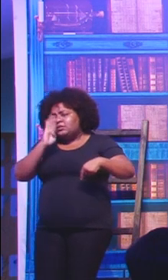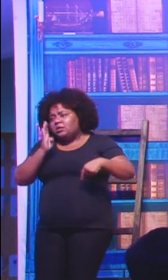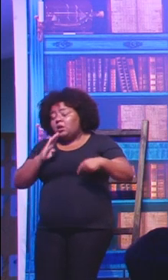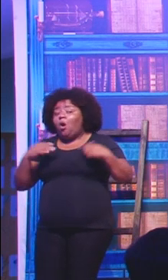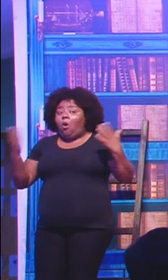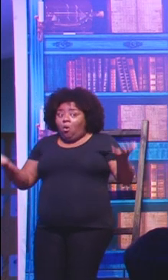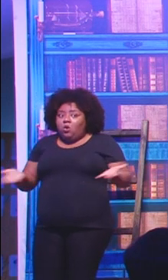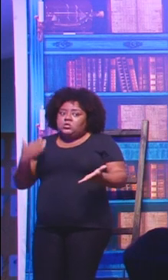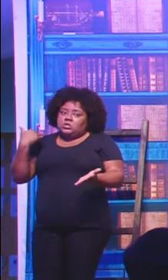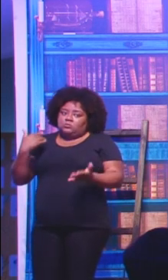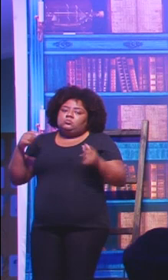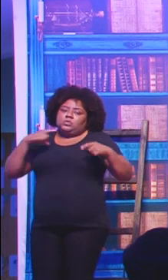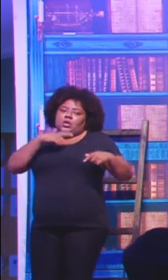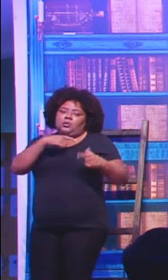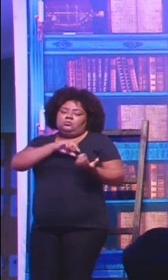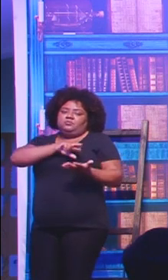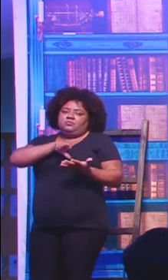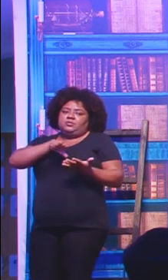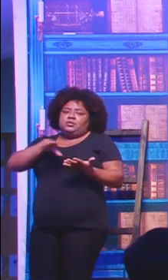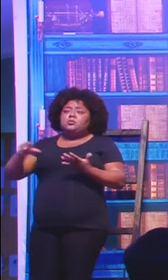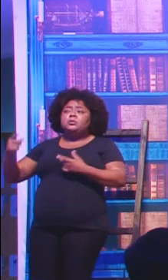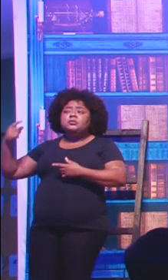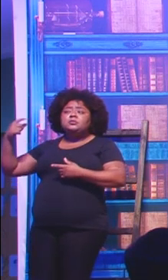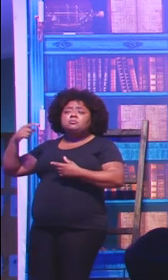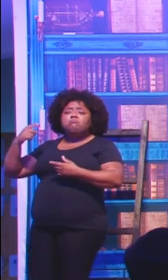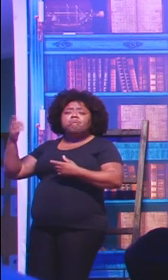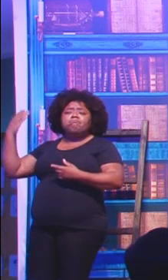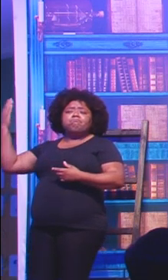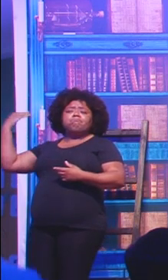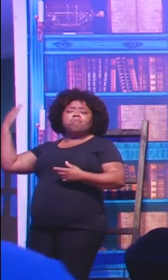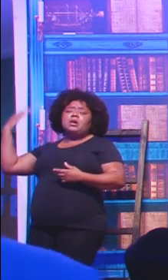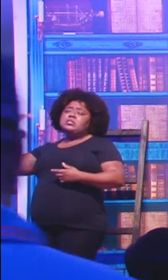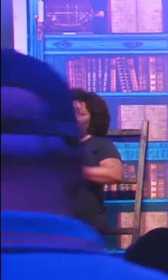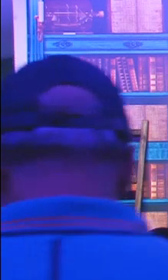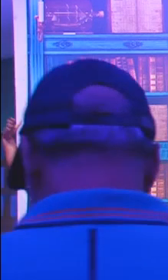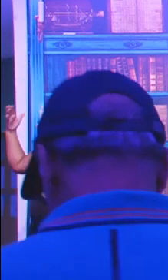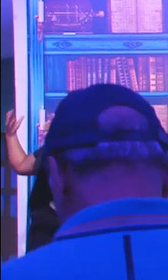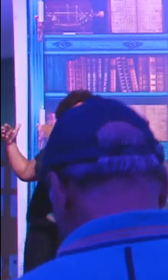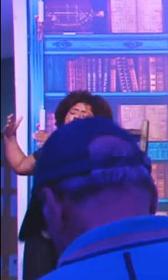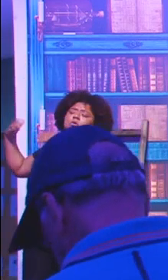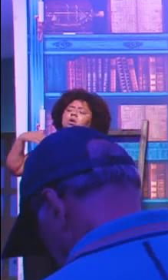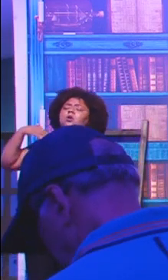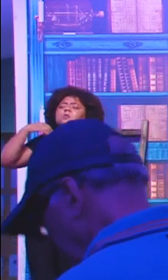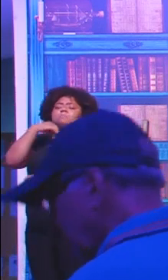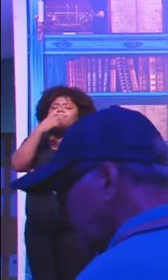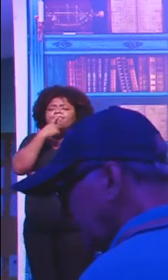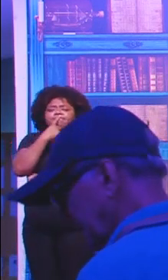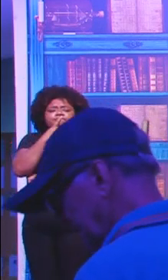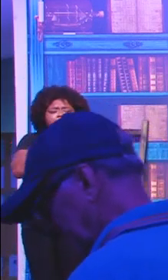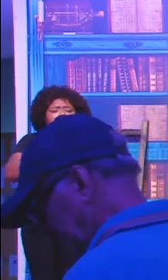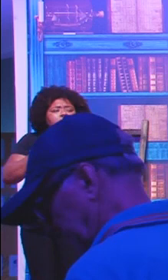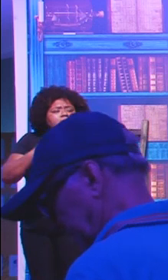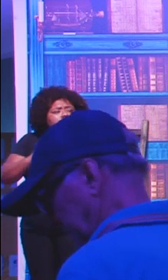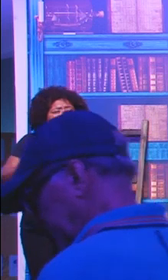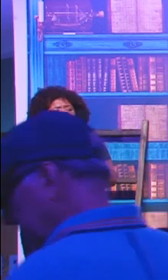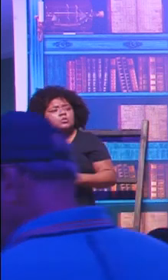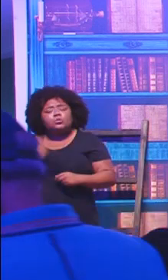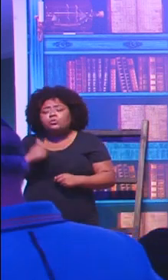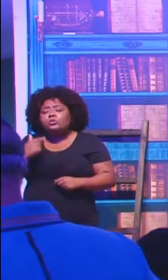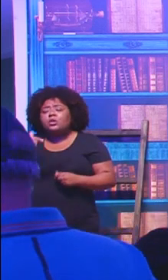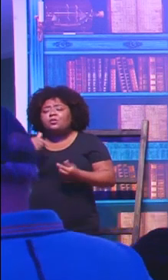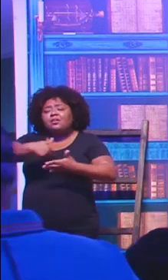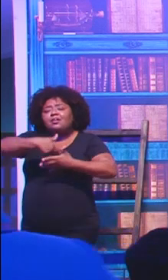coisa mais. Mas, durante um tempo, eu senti falta de ver... retratada a nossa diversidade